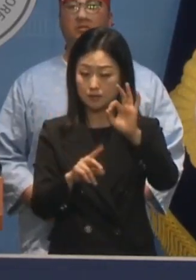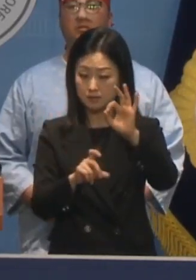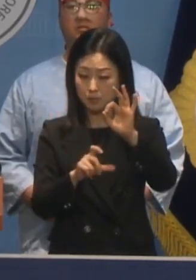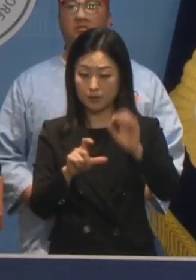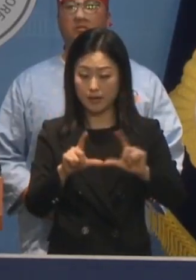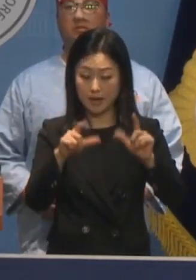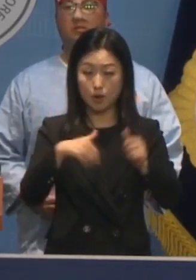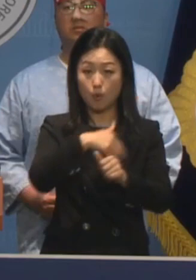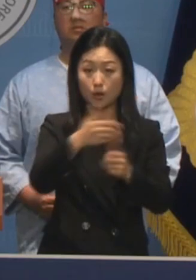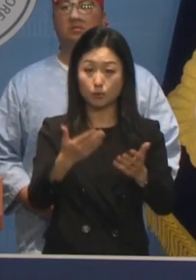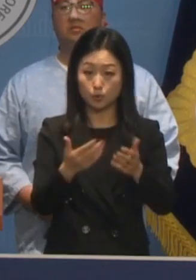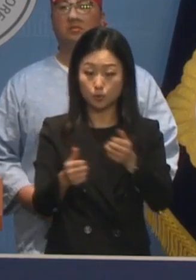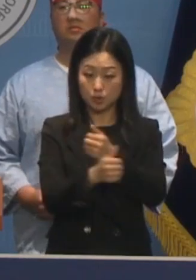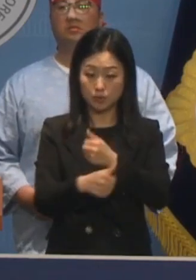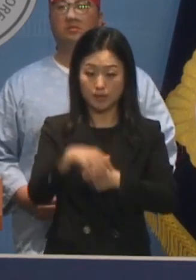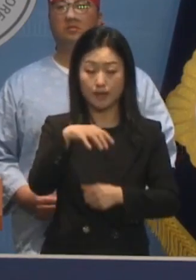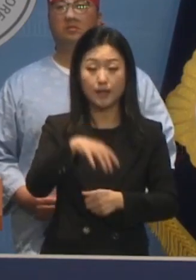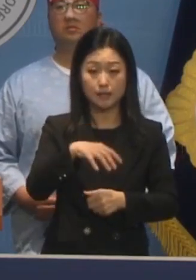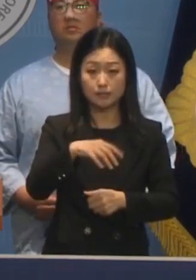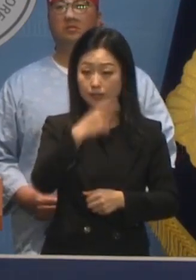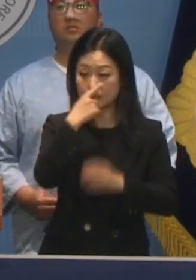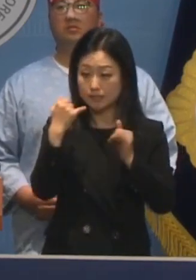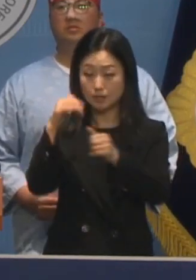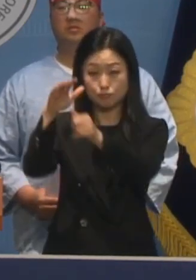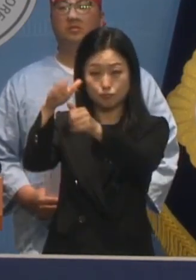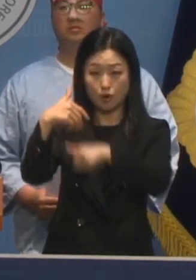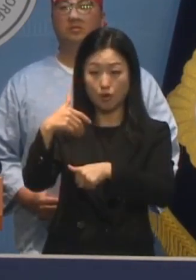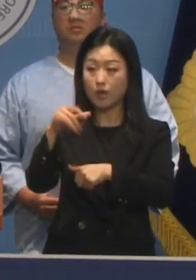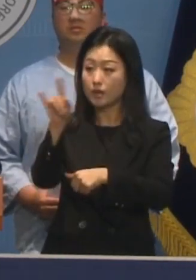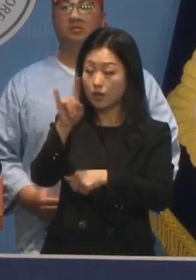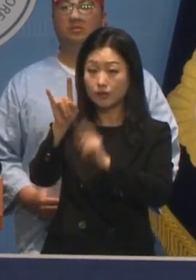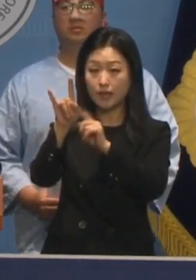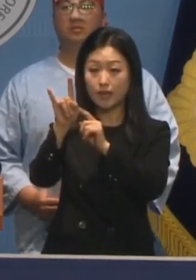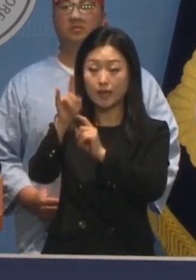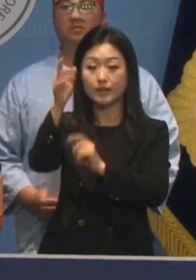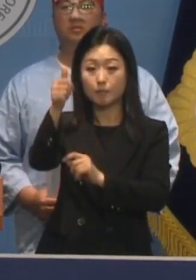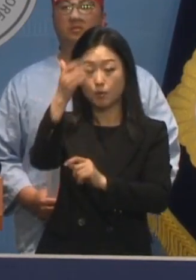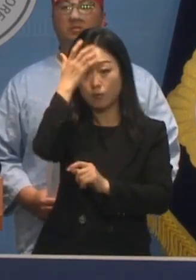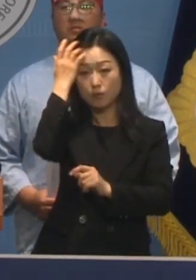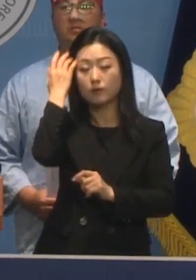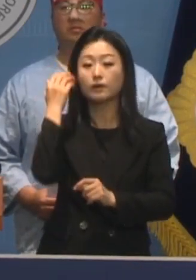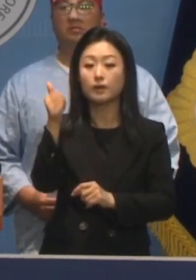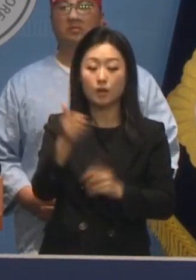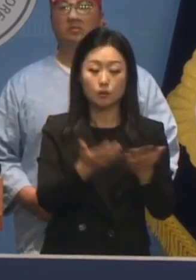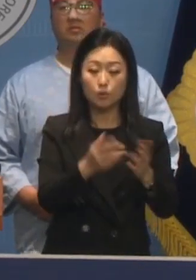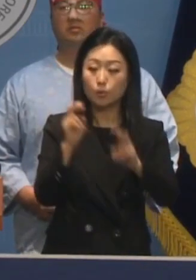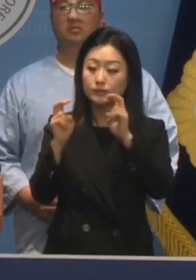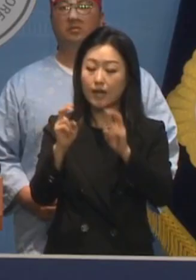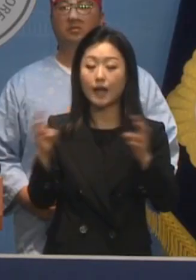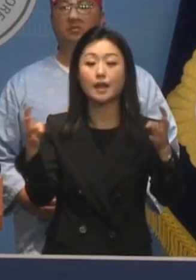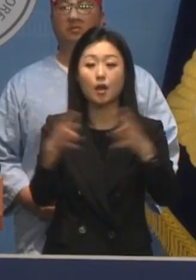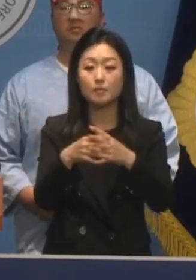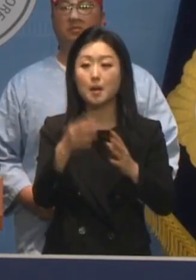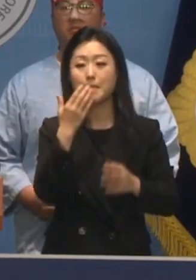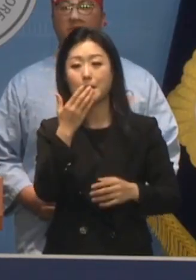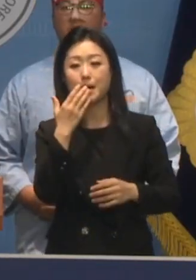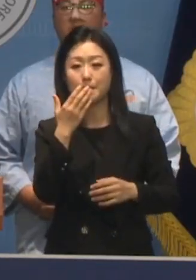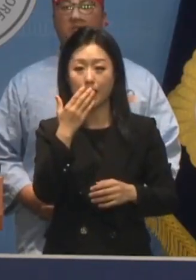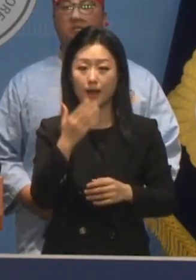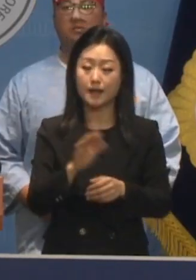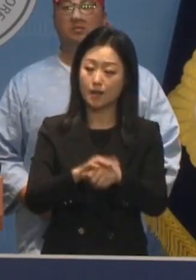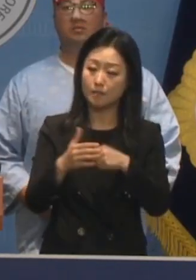국회 환노위 국감장에서 증인으로出석한 현대중공업 이상균 대표는 노사협력의 의지를 밝힌 바